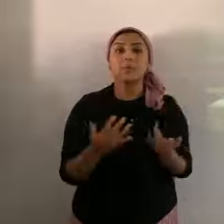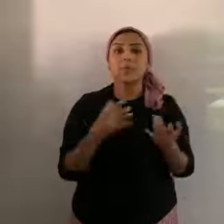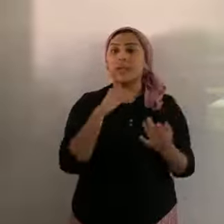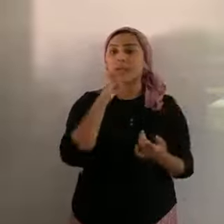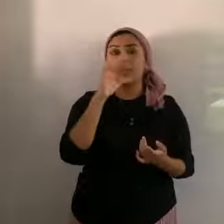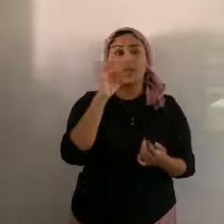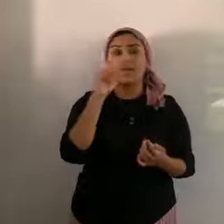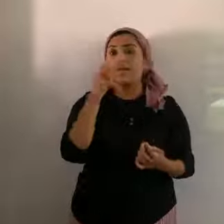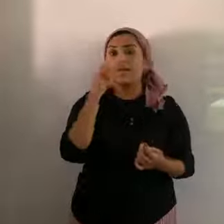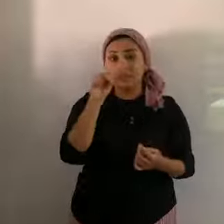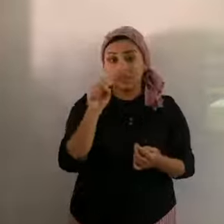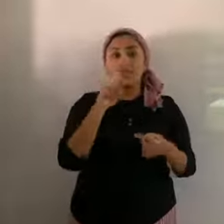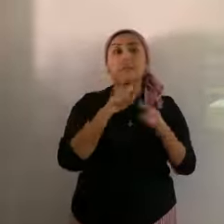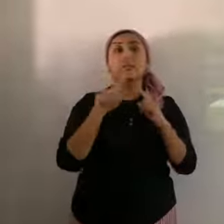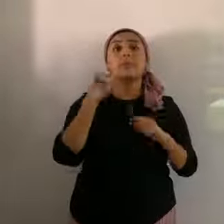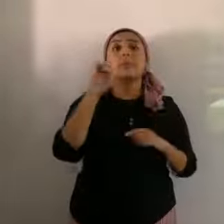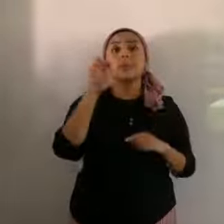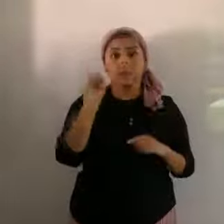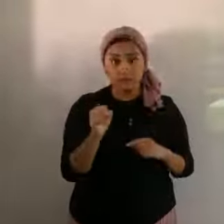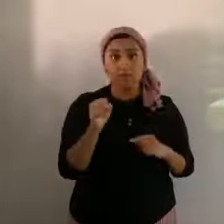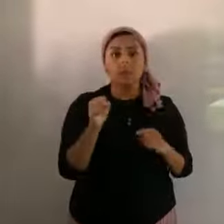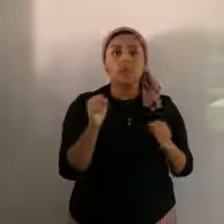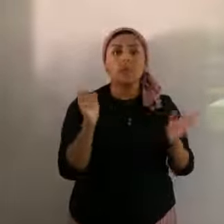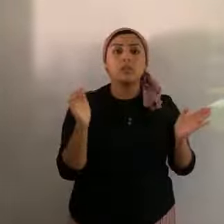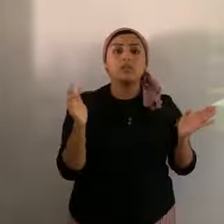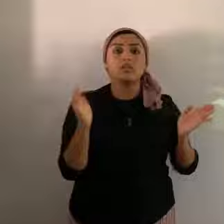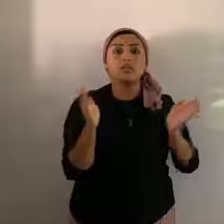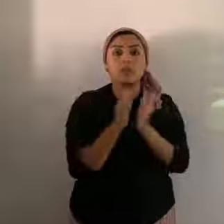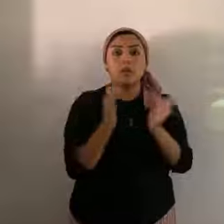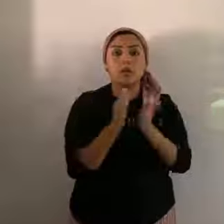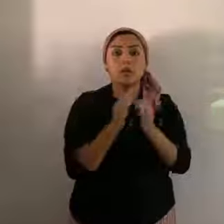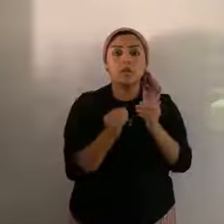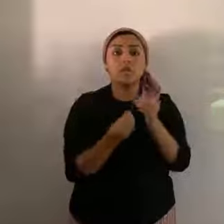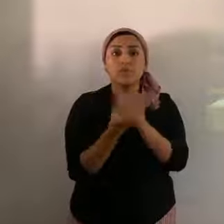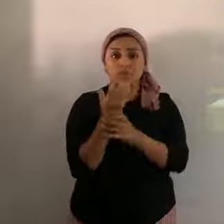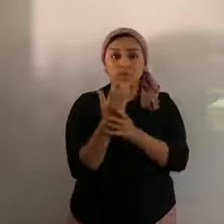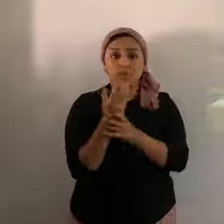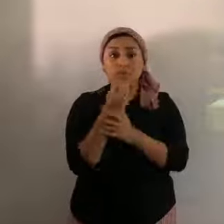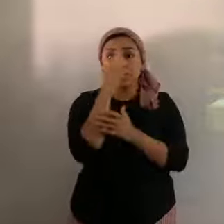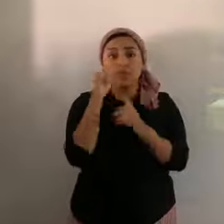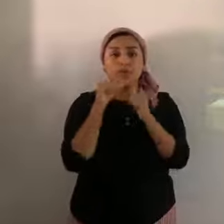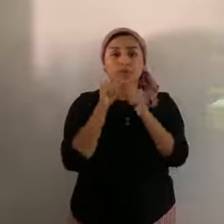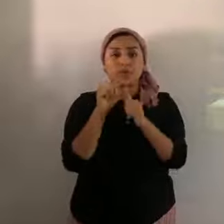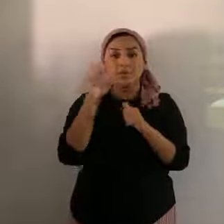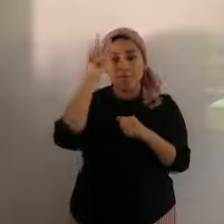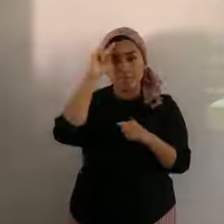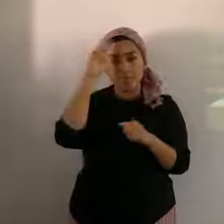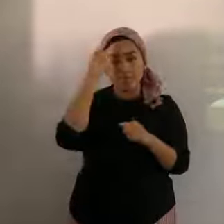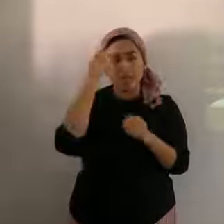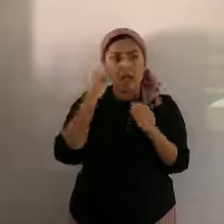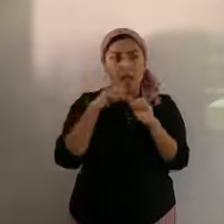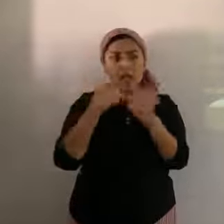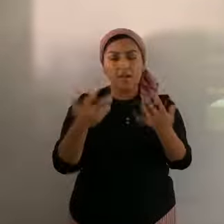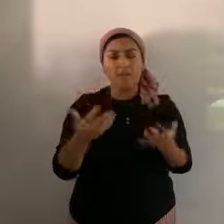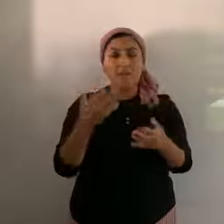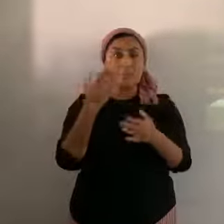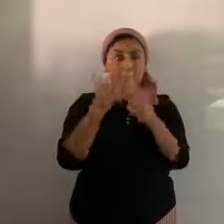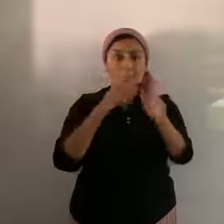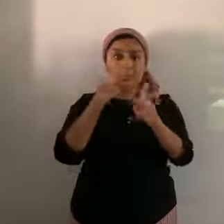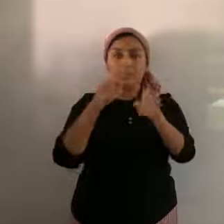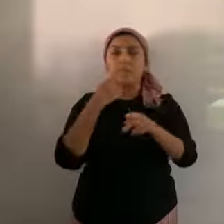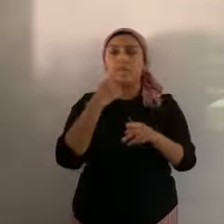higos, pero sí los pequeños frutos. Porque siempre se ha malinterpretado esto. ¿Cómo es posible, han